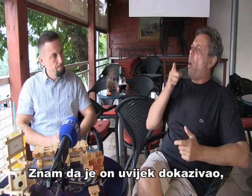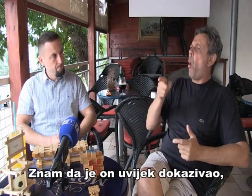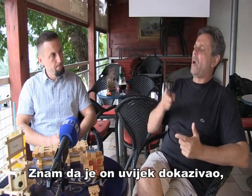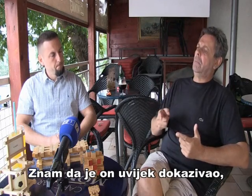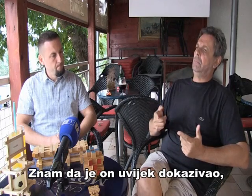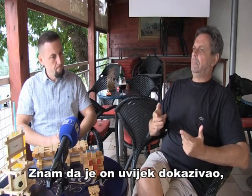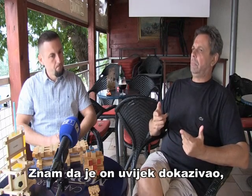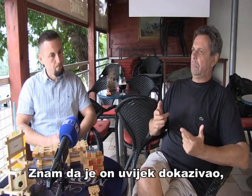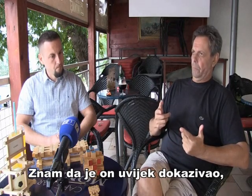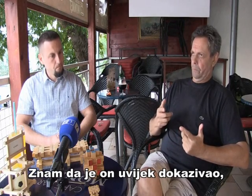on